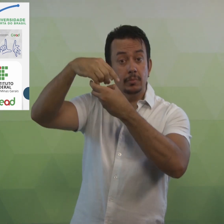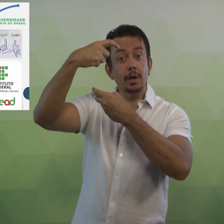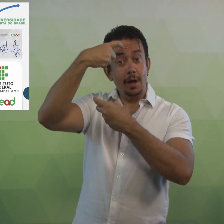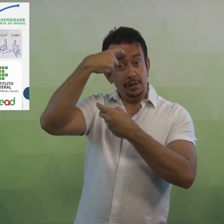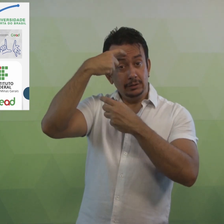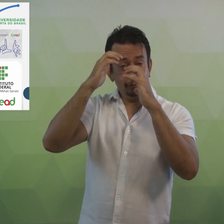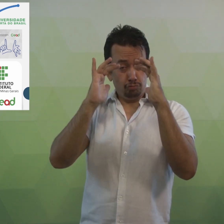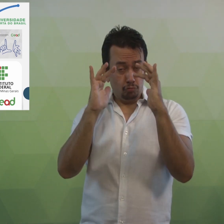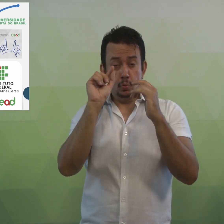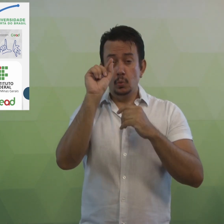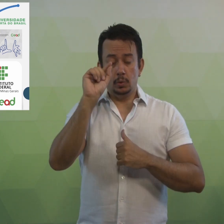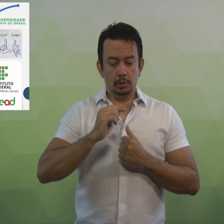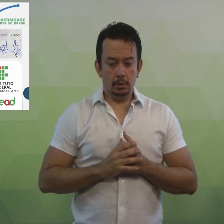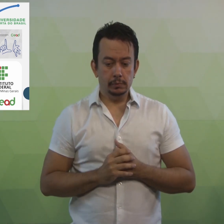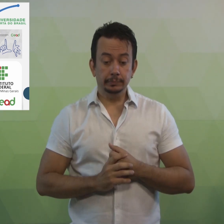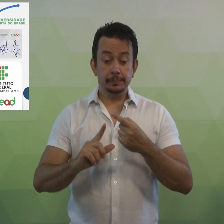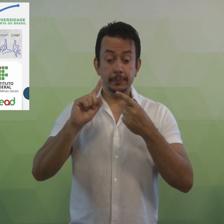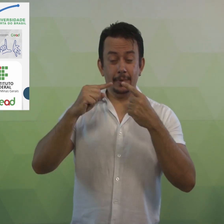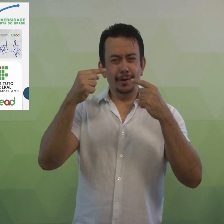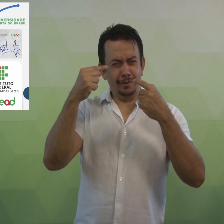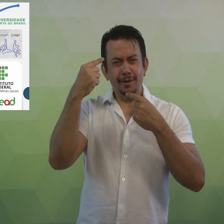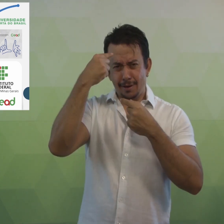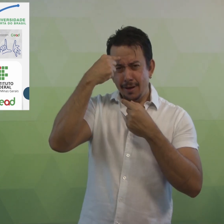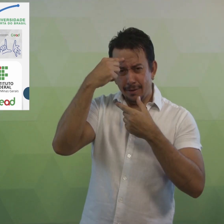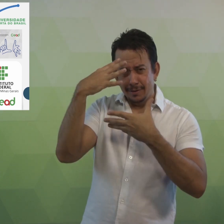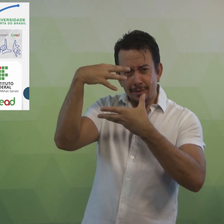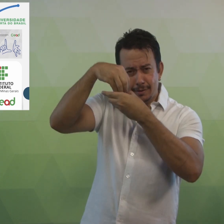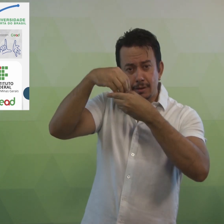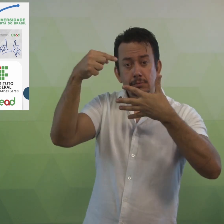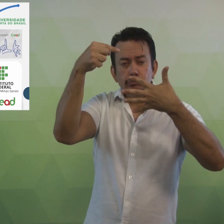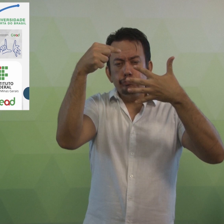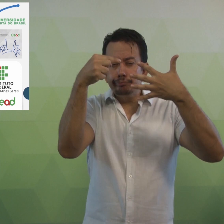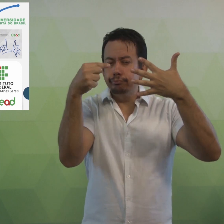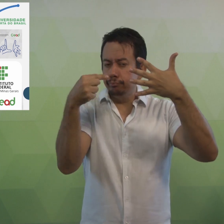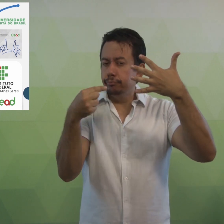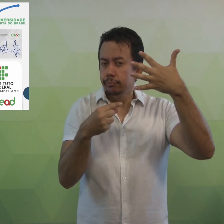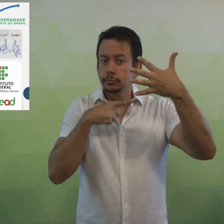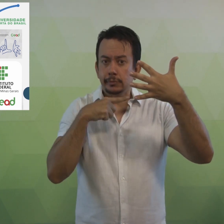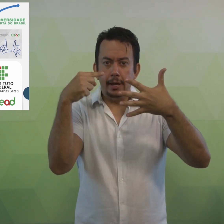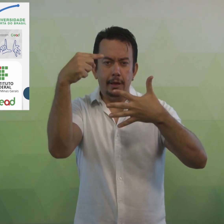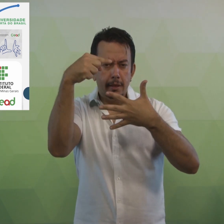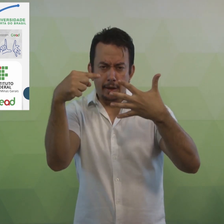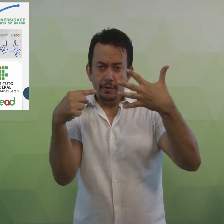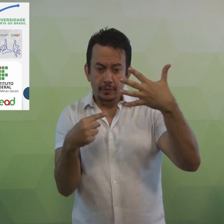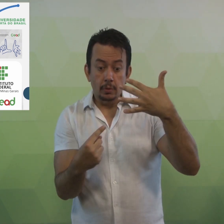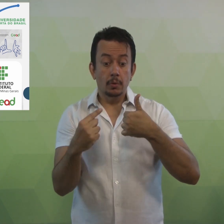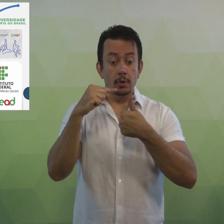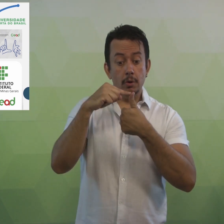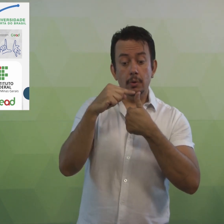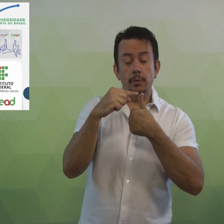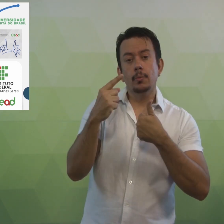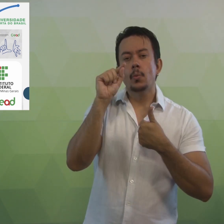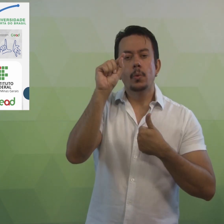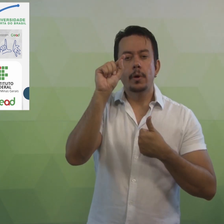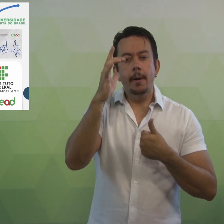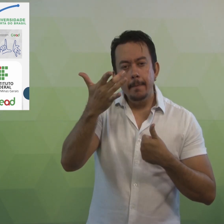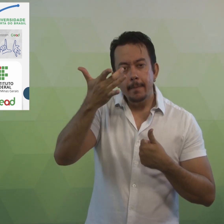Então, na cognição, nós podemos observar que tem alguns fatores que estão incluídos nessa aquisição